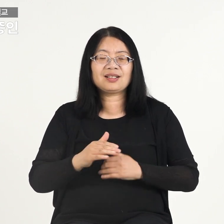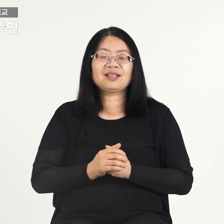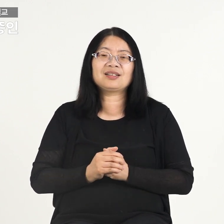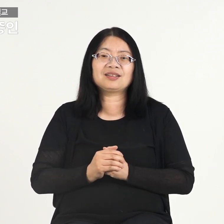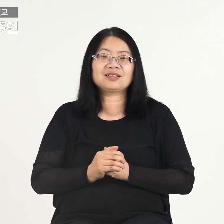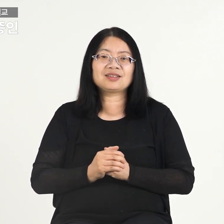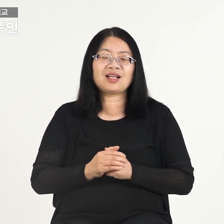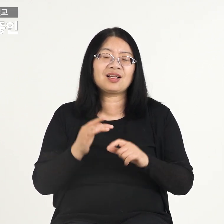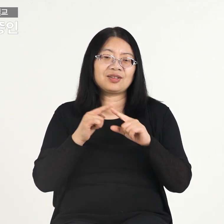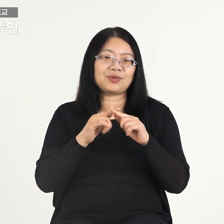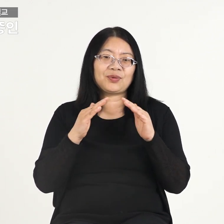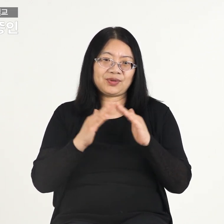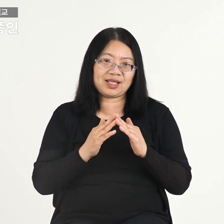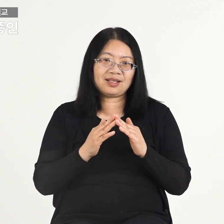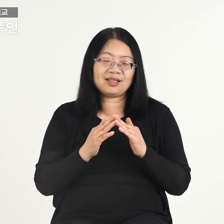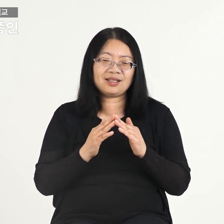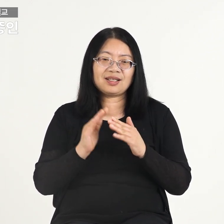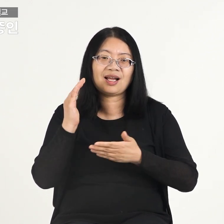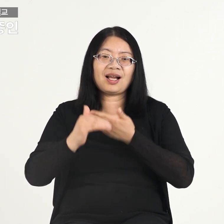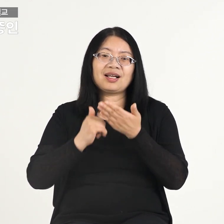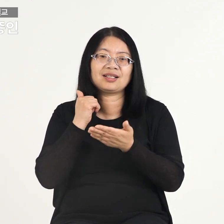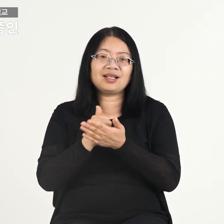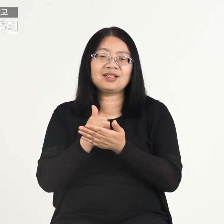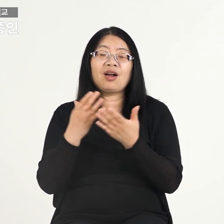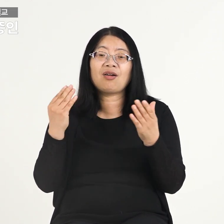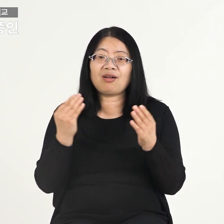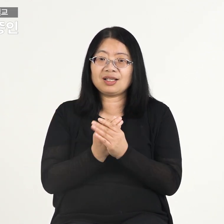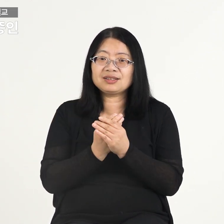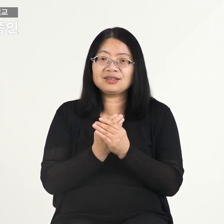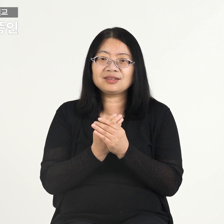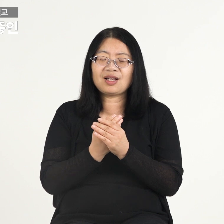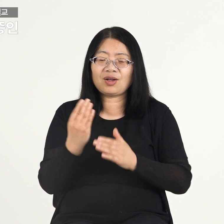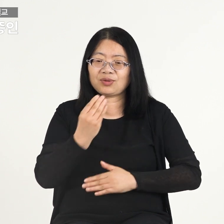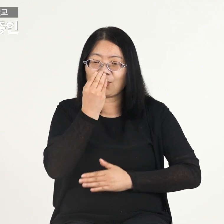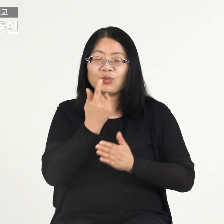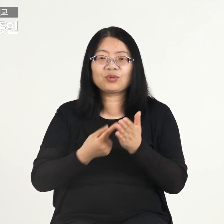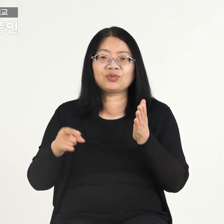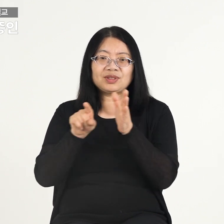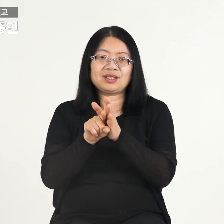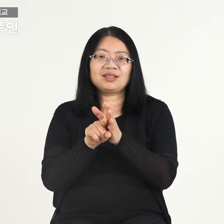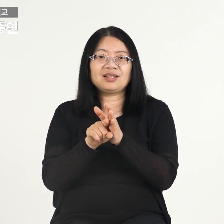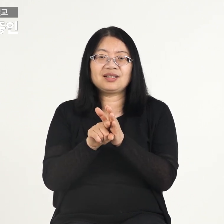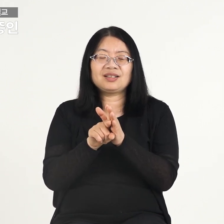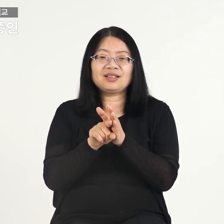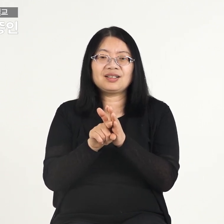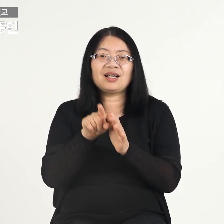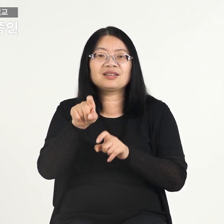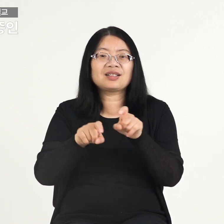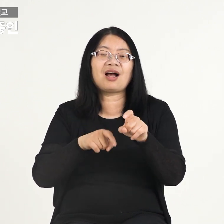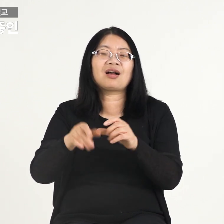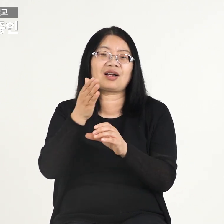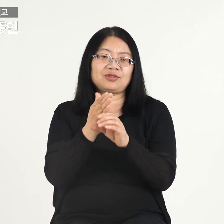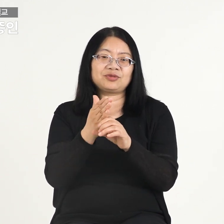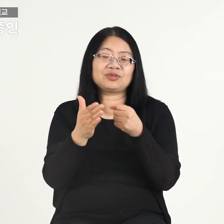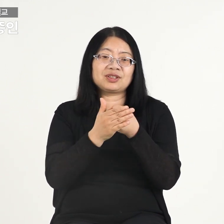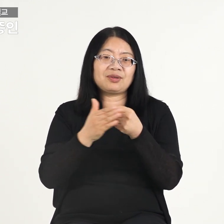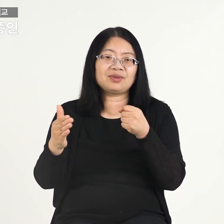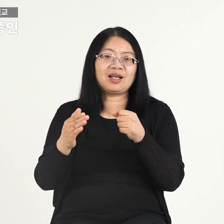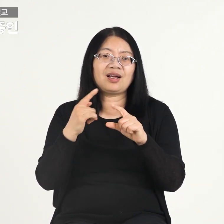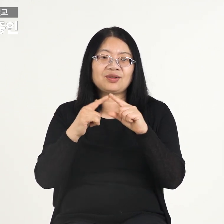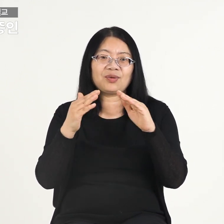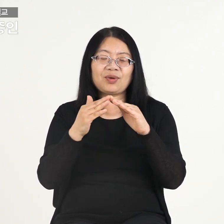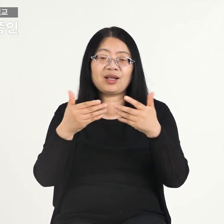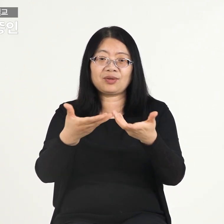불구하고 교회는 하나님의 완전한 거룩을 위해서 나아가고 있기 때문에